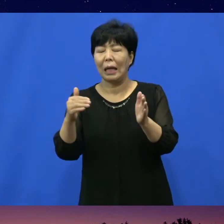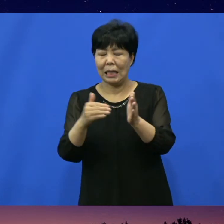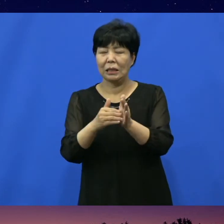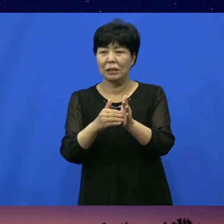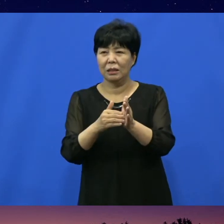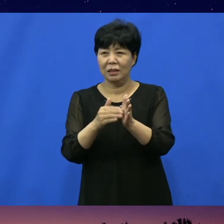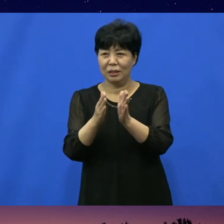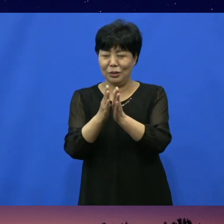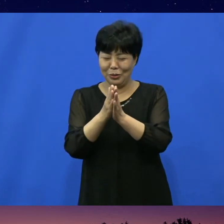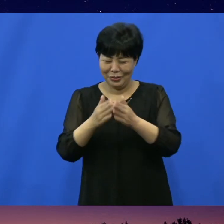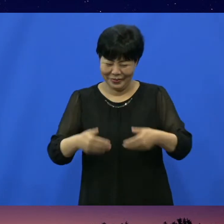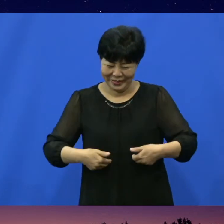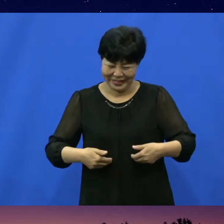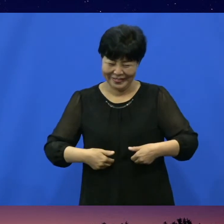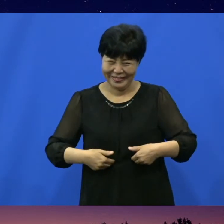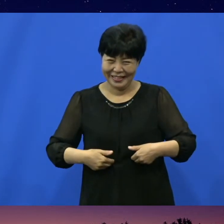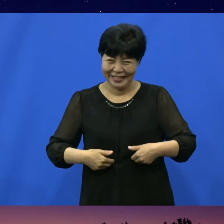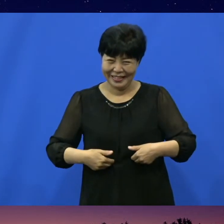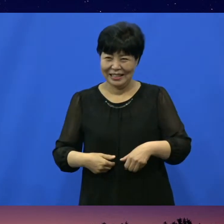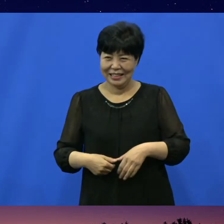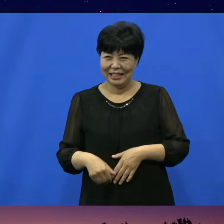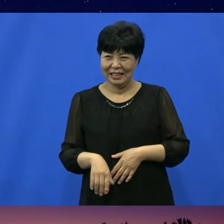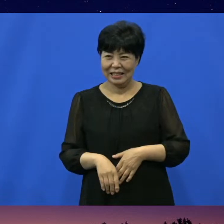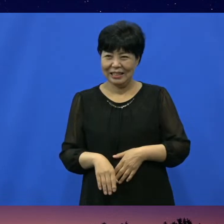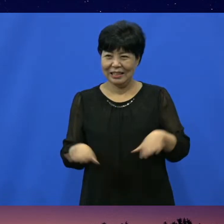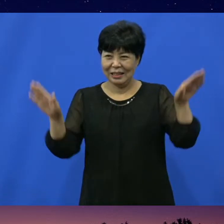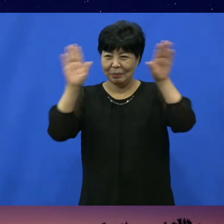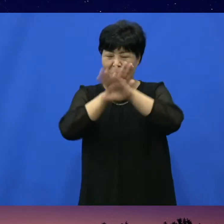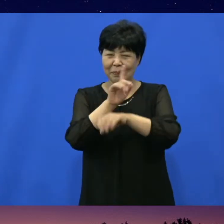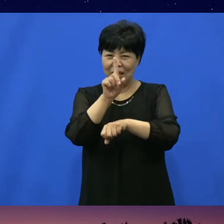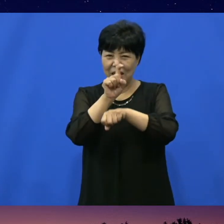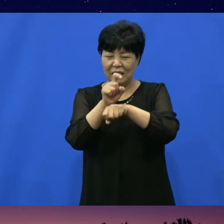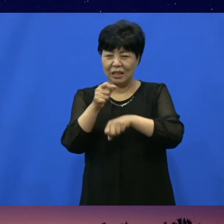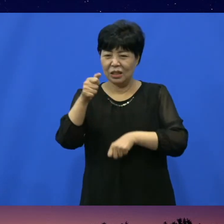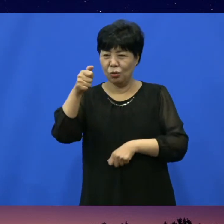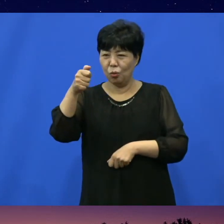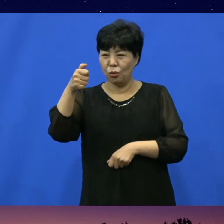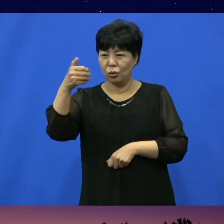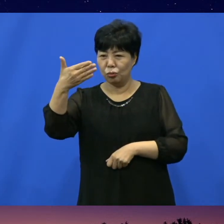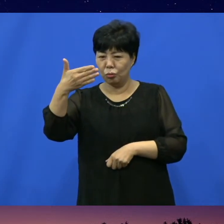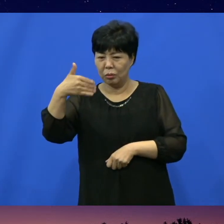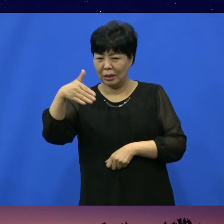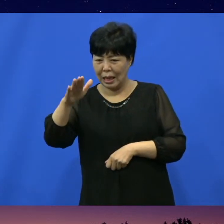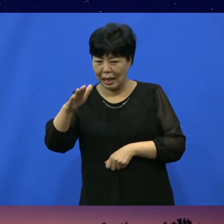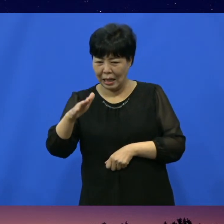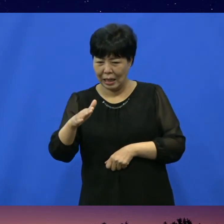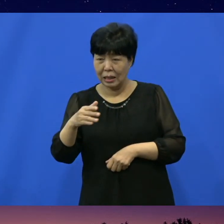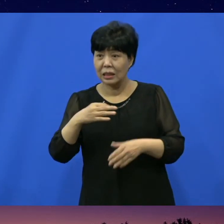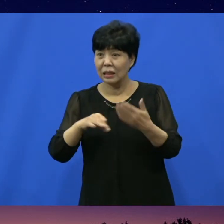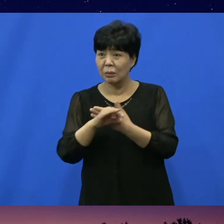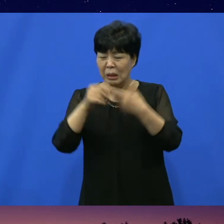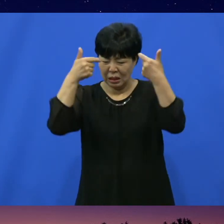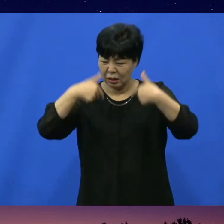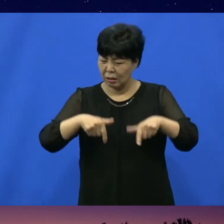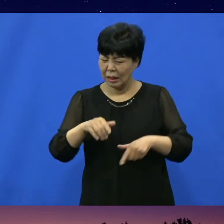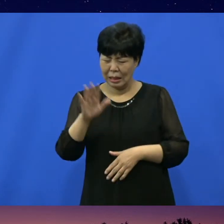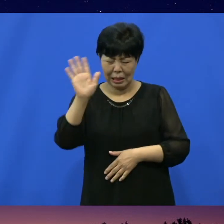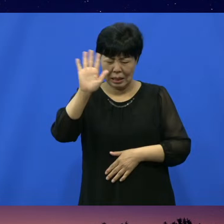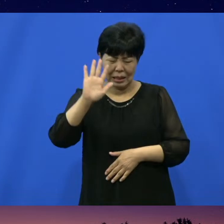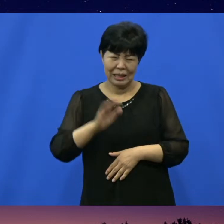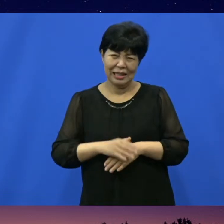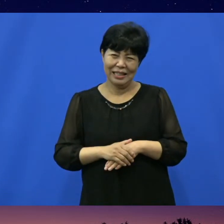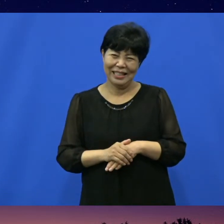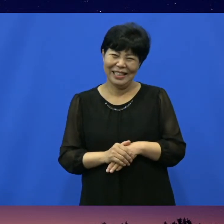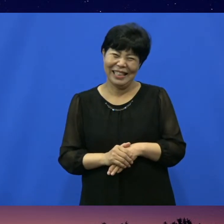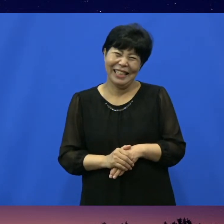11시 59분에 가면 철야가 아니에요. 2분 사이인데 굉장히 중요해요. 밤을 넘겼어. 밤을 넘겨. 철야는 밤을 넘기는